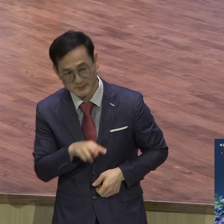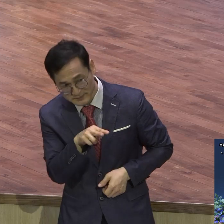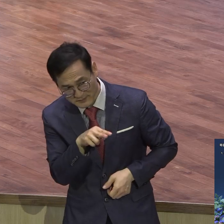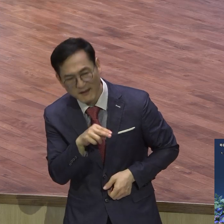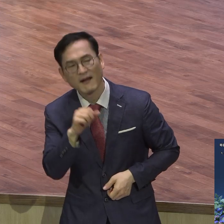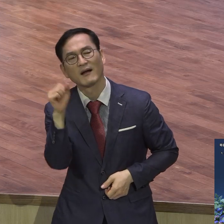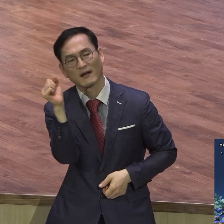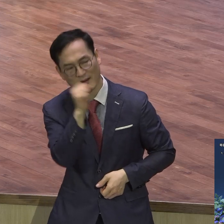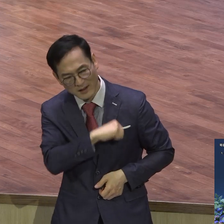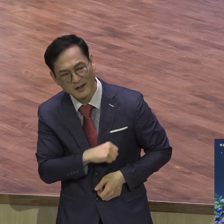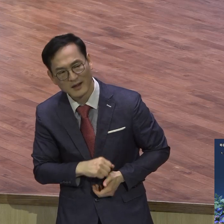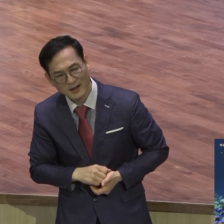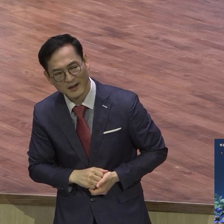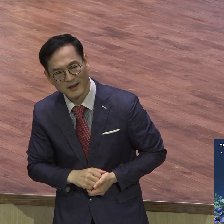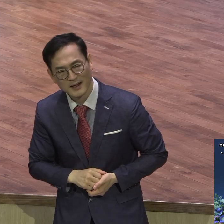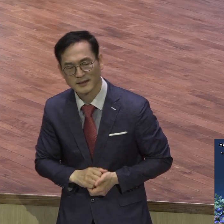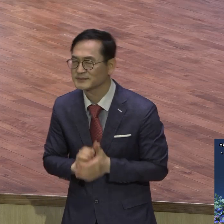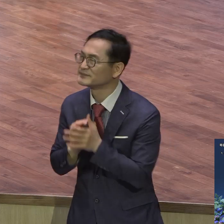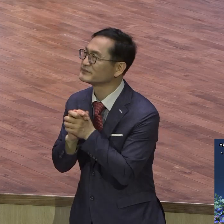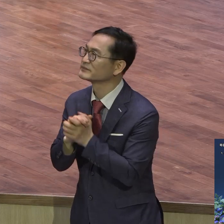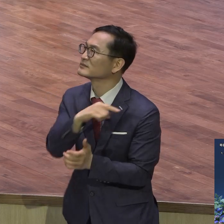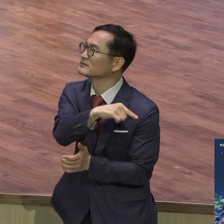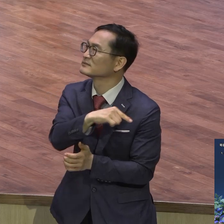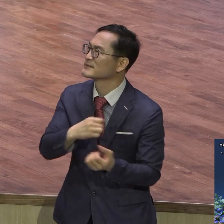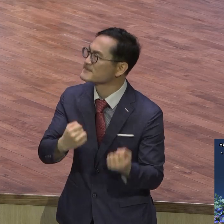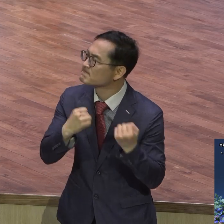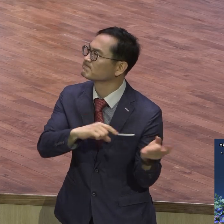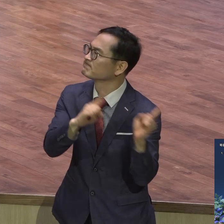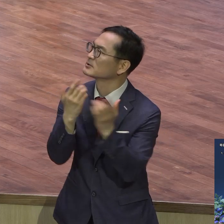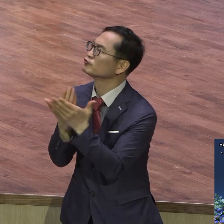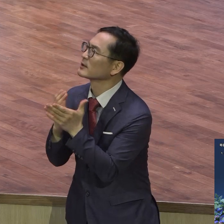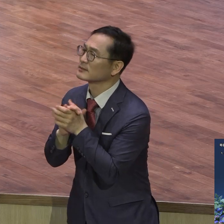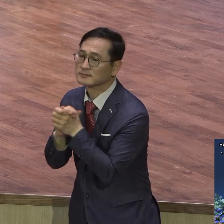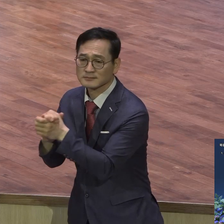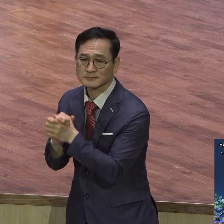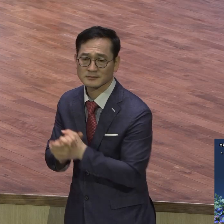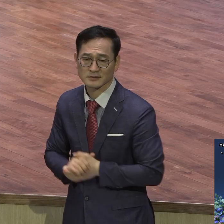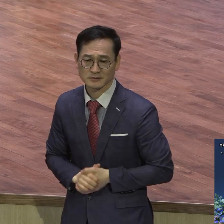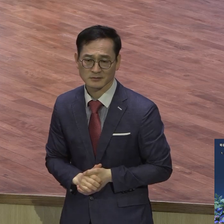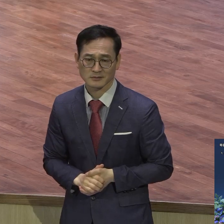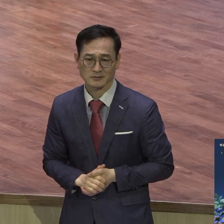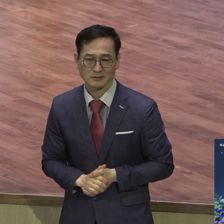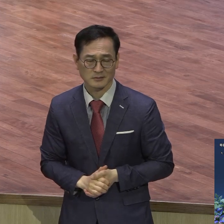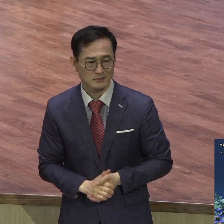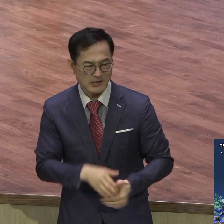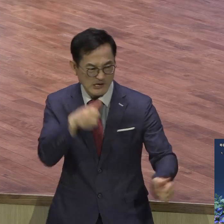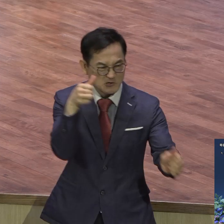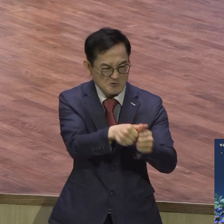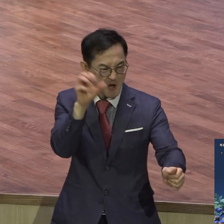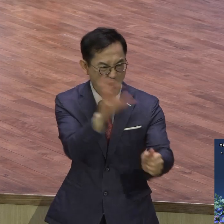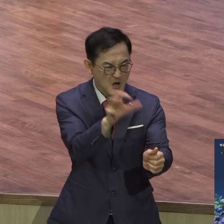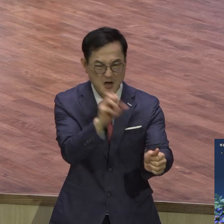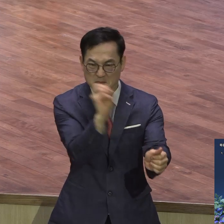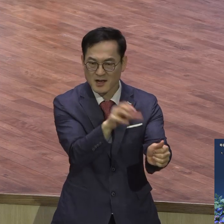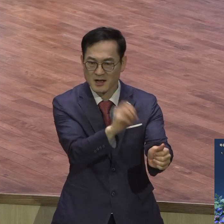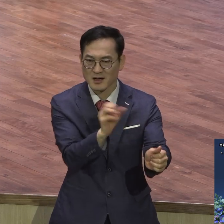부분이 있구나 기도하는 하나님 앞에 그렇게 기도하는 건 잘못하면 감정 이상을 주시니까 그래서 우리는